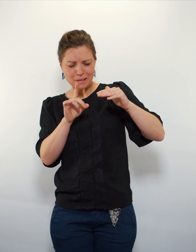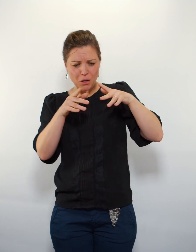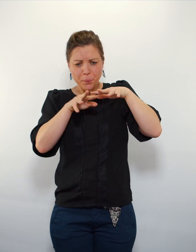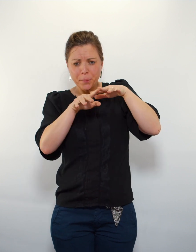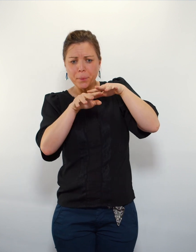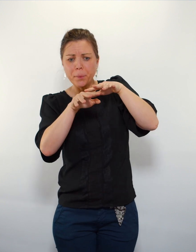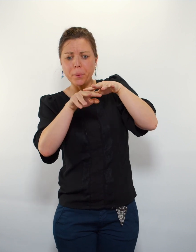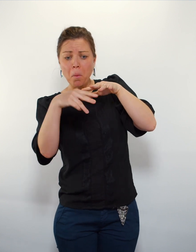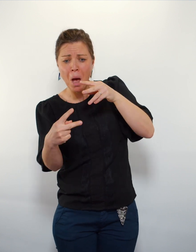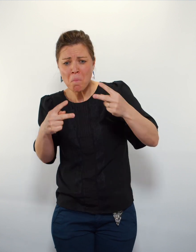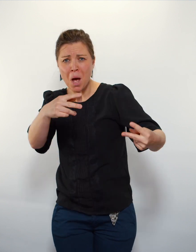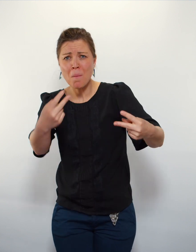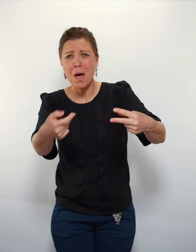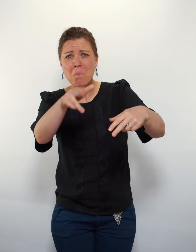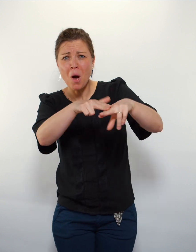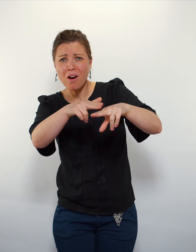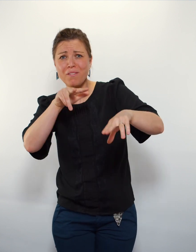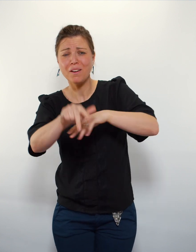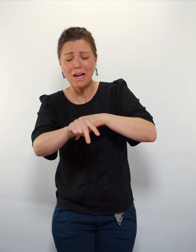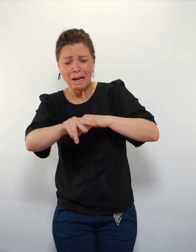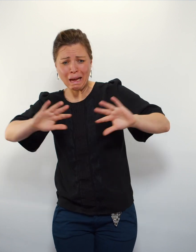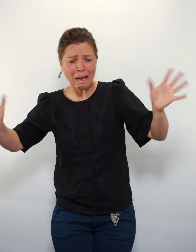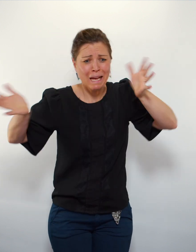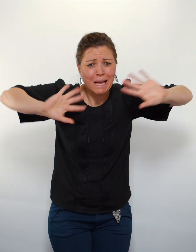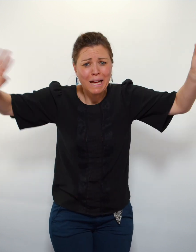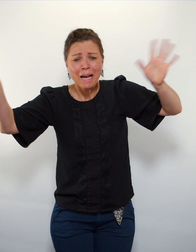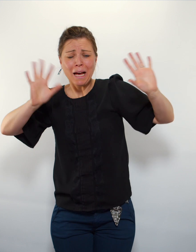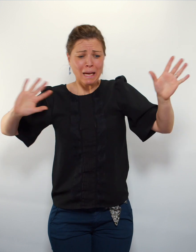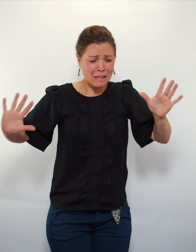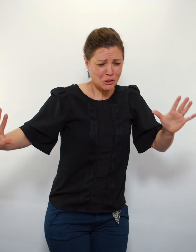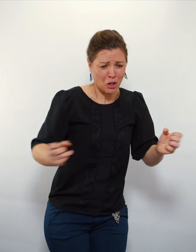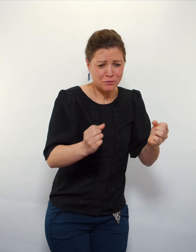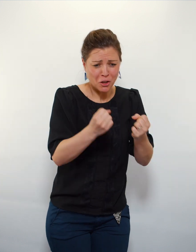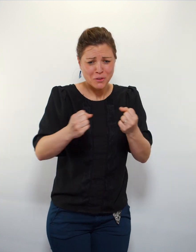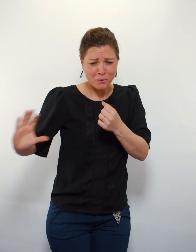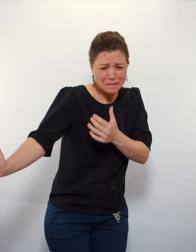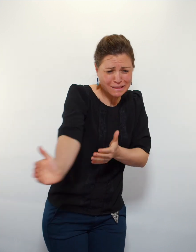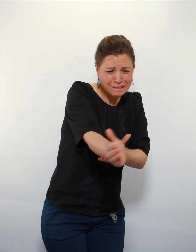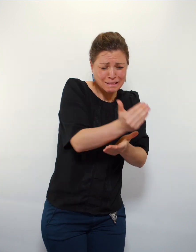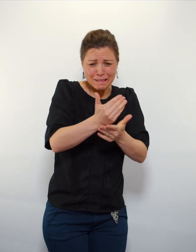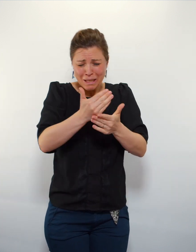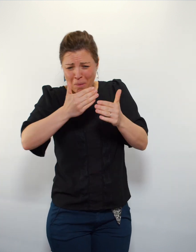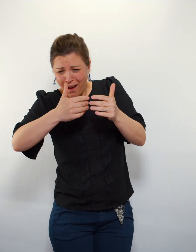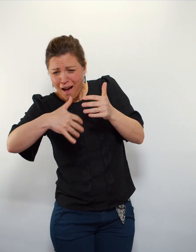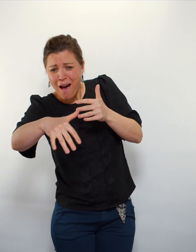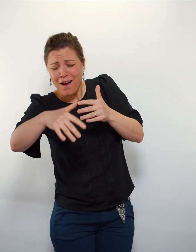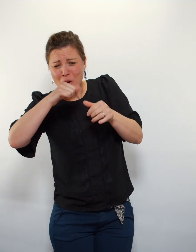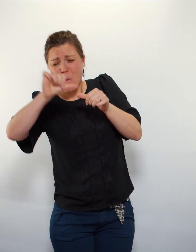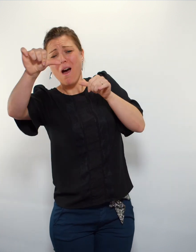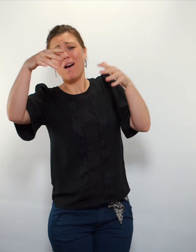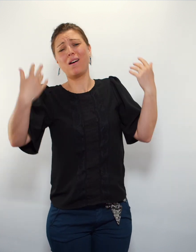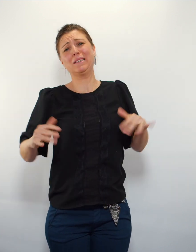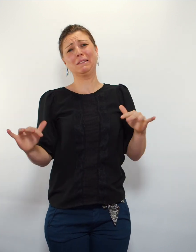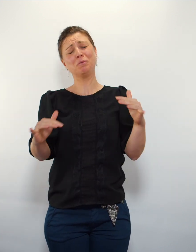tenais, je pouvais voir qu'ils allaient tous vers une mort certaine. J'ai essayé d'attirer leur attention. J'ai pu en sauver quelques-uns, mais les autres étaient trop loin